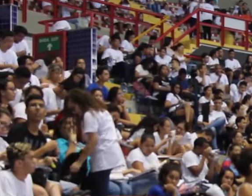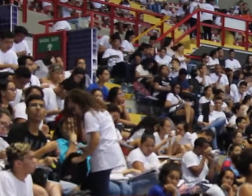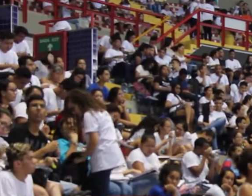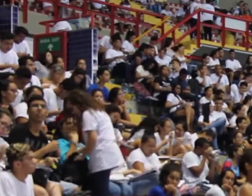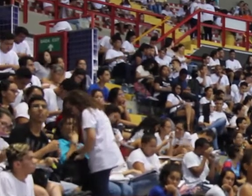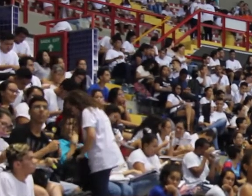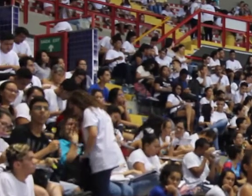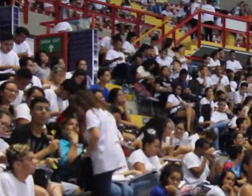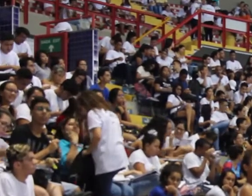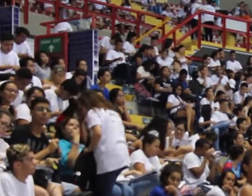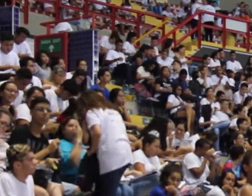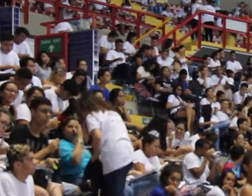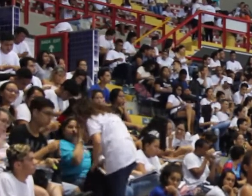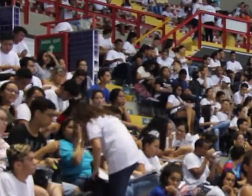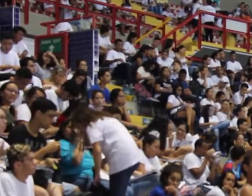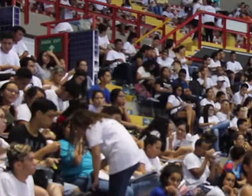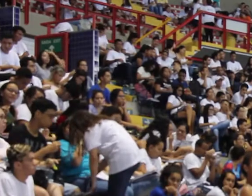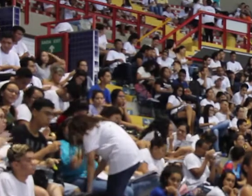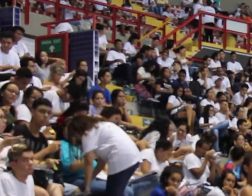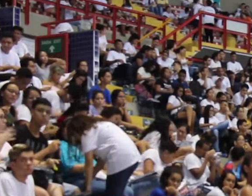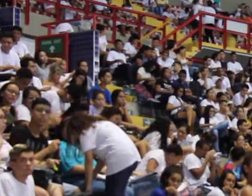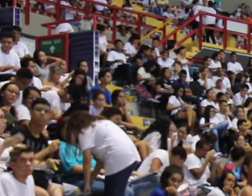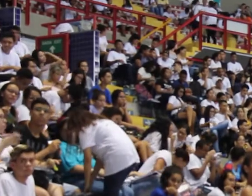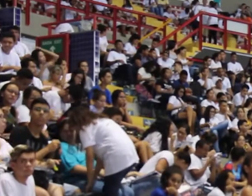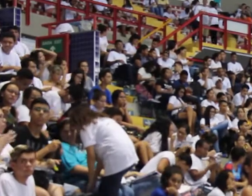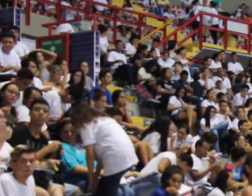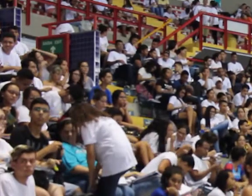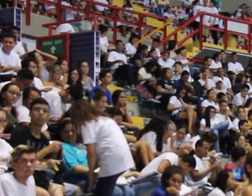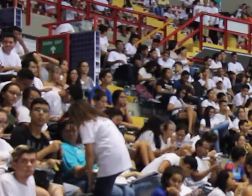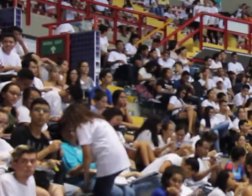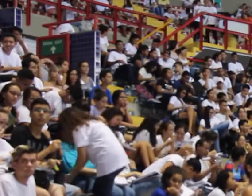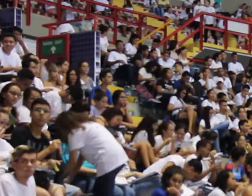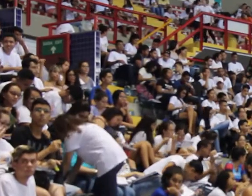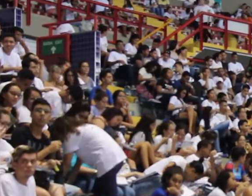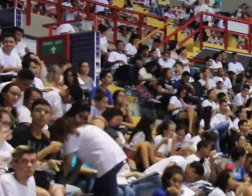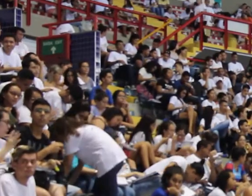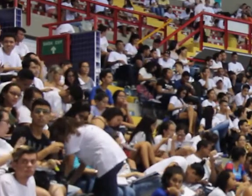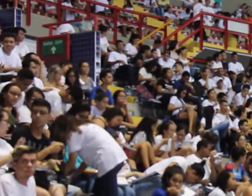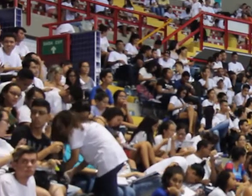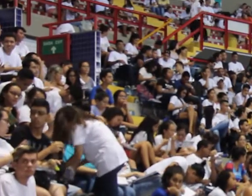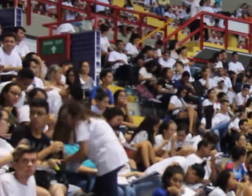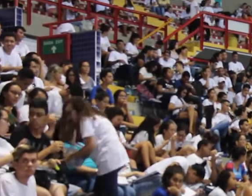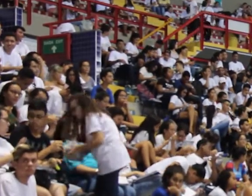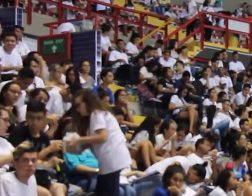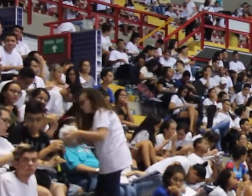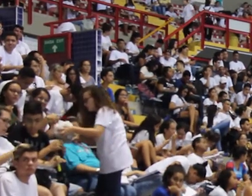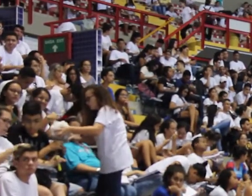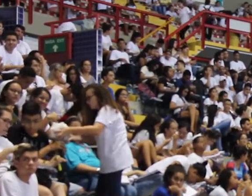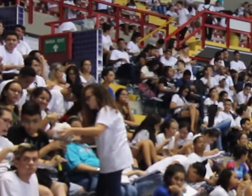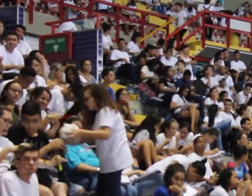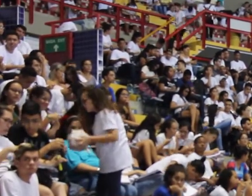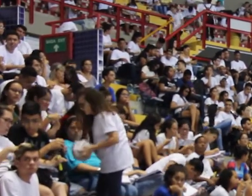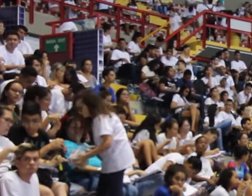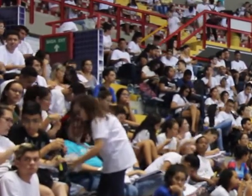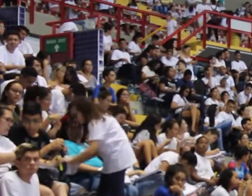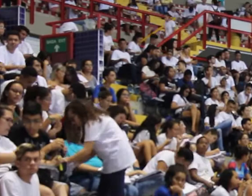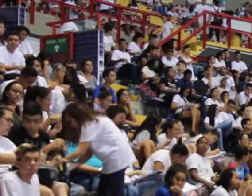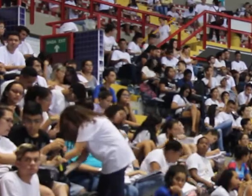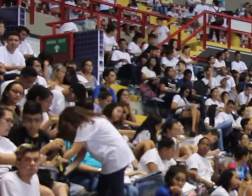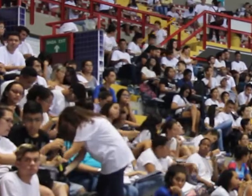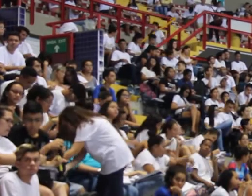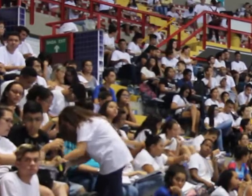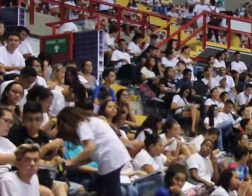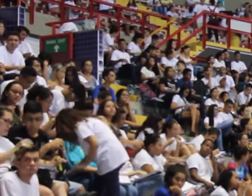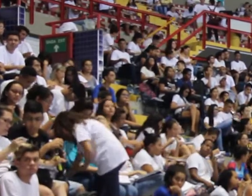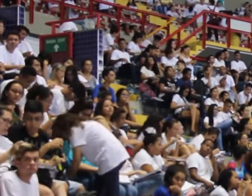mora dentro do feudo. O campo e a cidade se complementam. Não é obrigado o campo a abastecer prioridade à cidade, não.